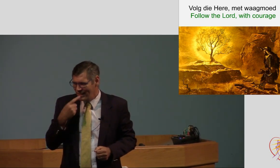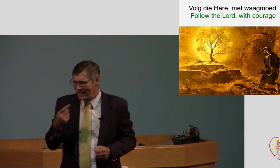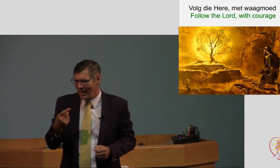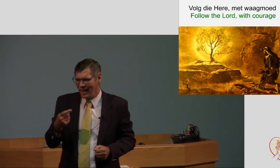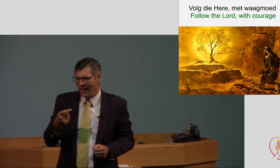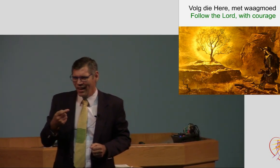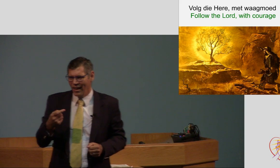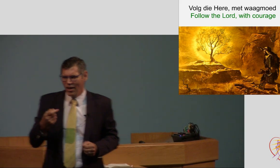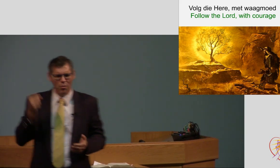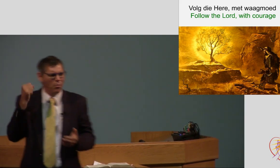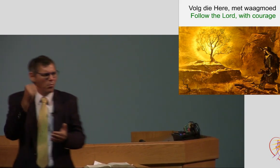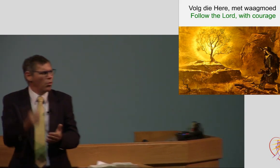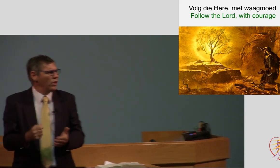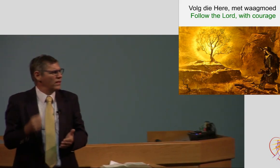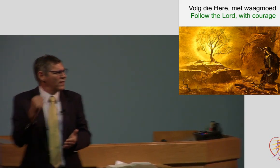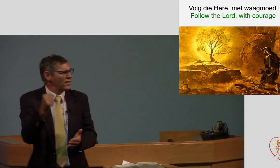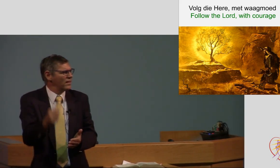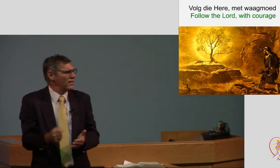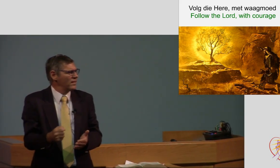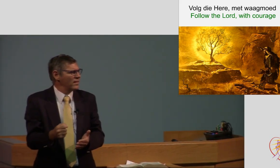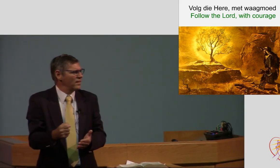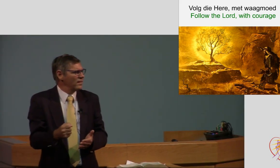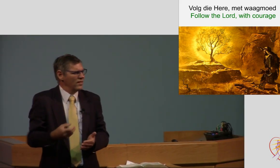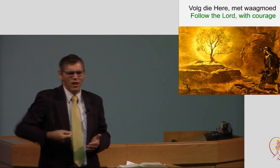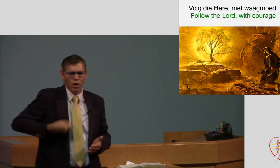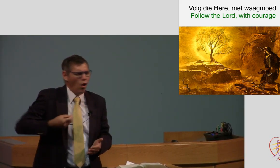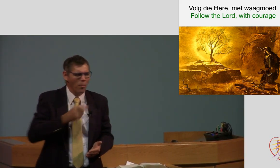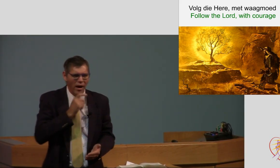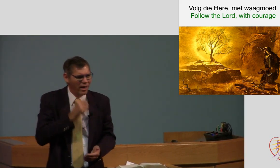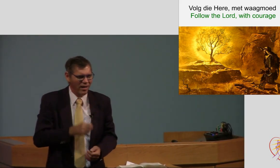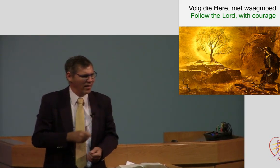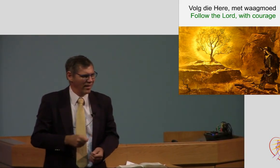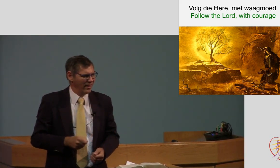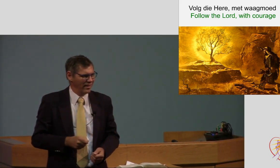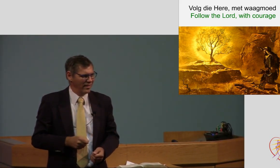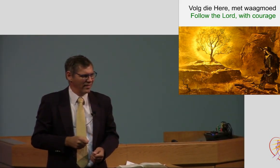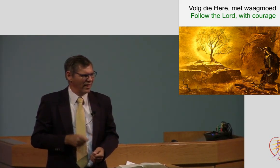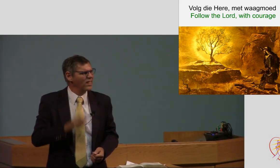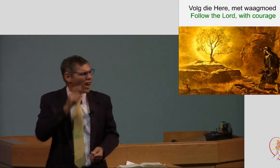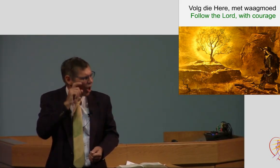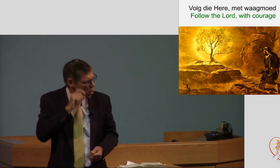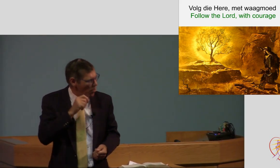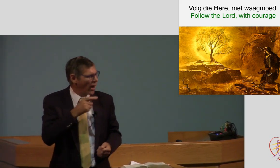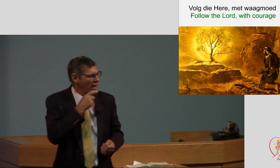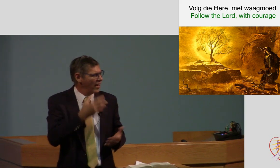sê Moses is nie jong man nie, hy's al 'n ou man.